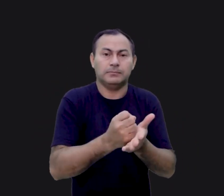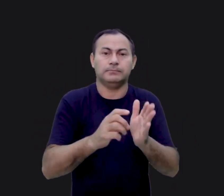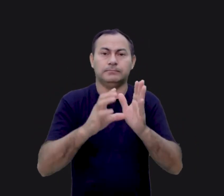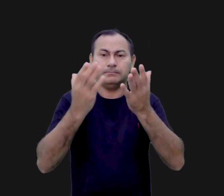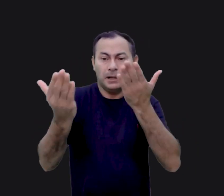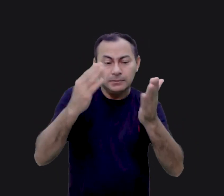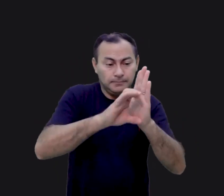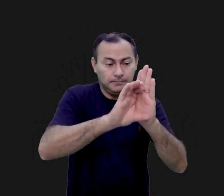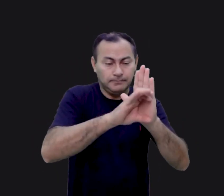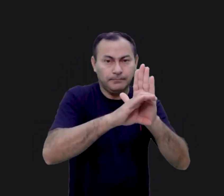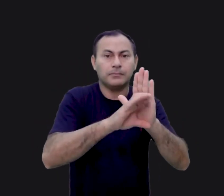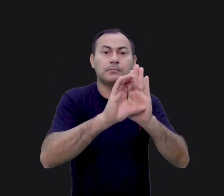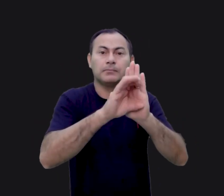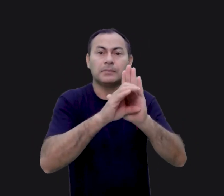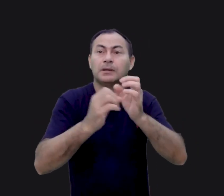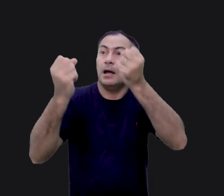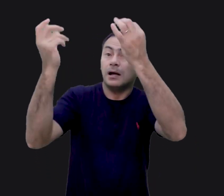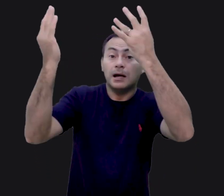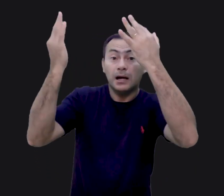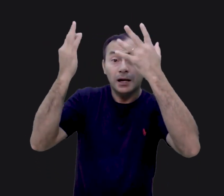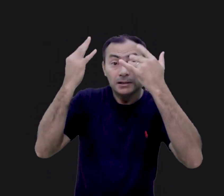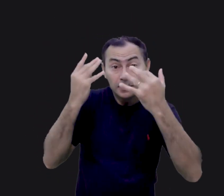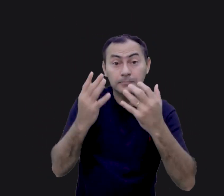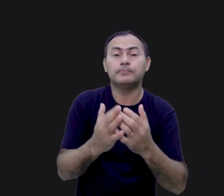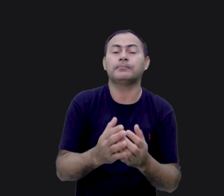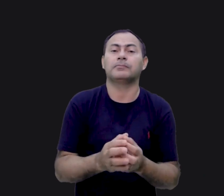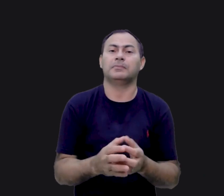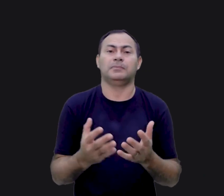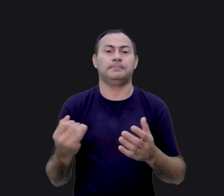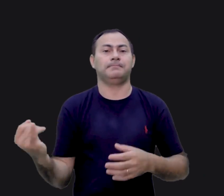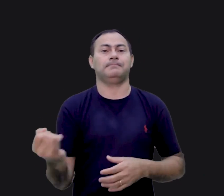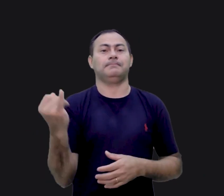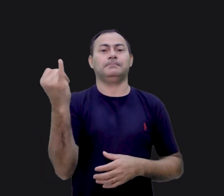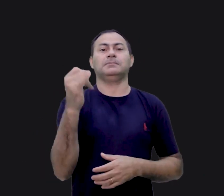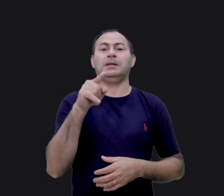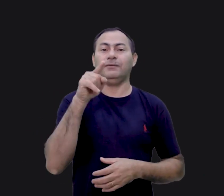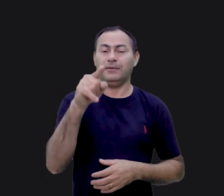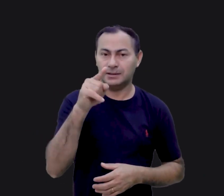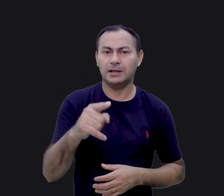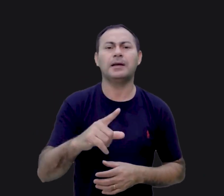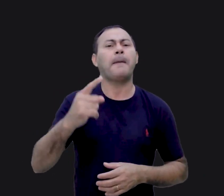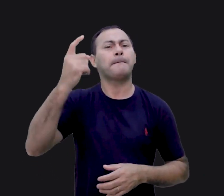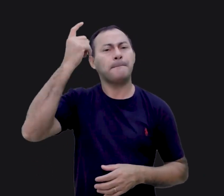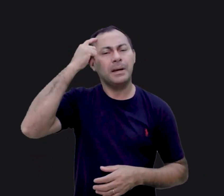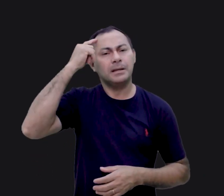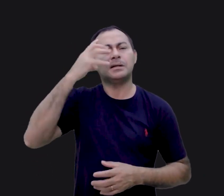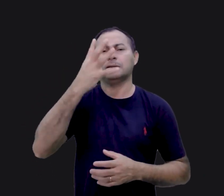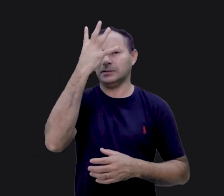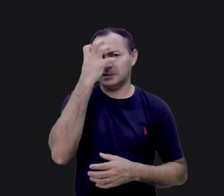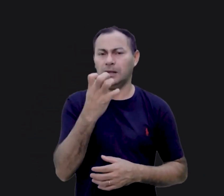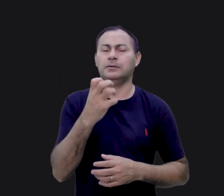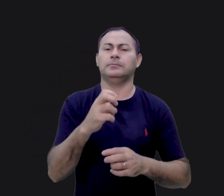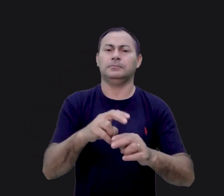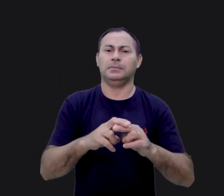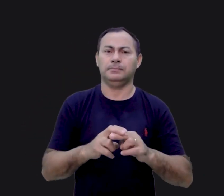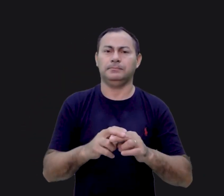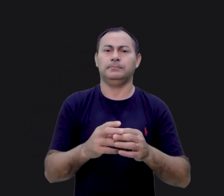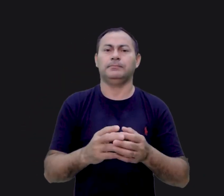conceito é no conceito da Graça e é muito importante você pensar seriamente sobre isso